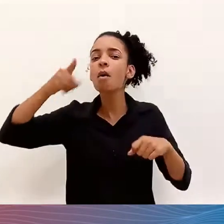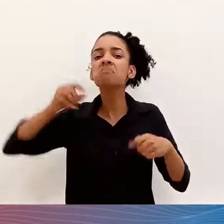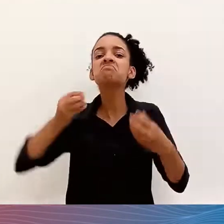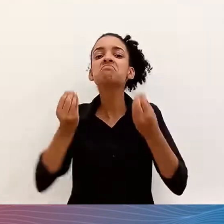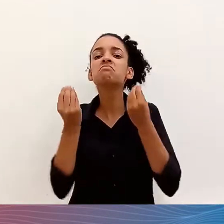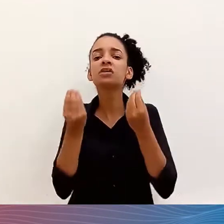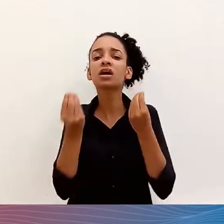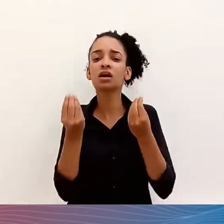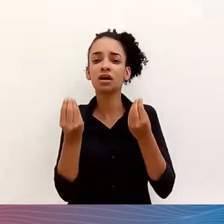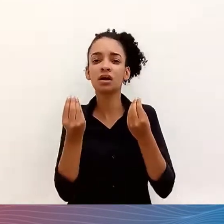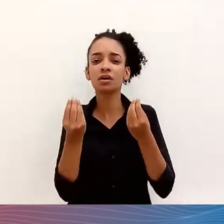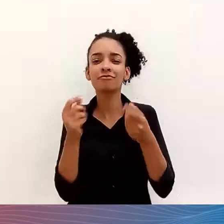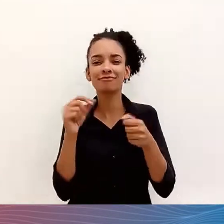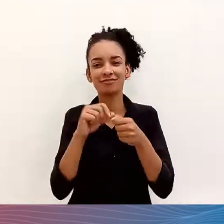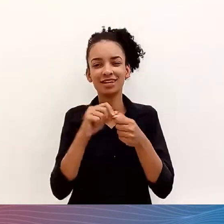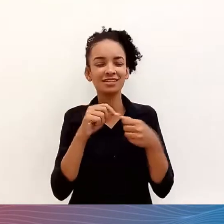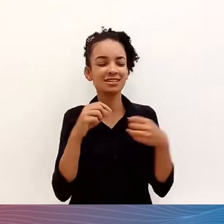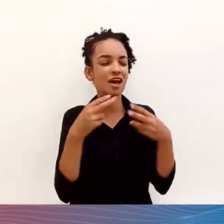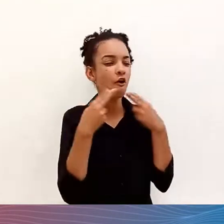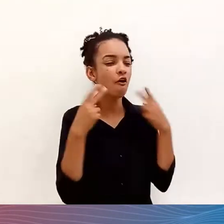as coisas.